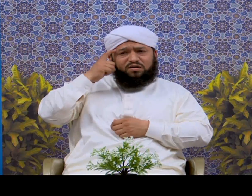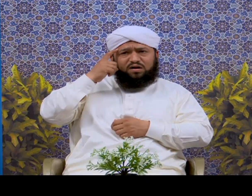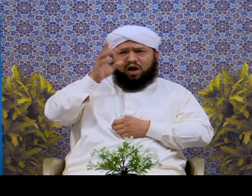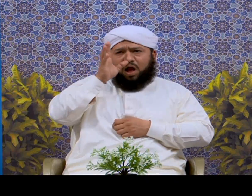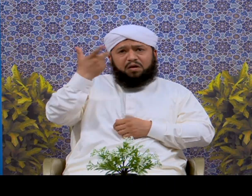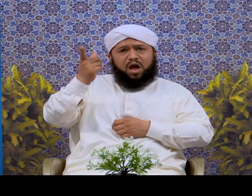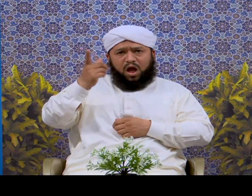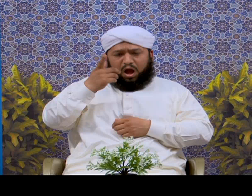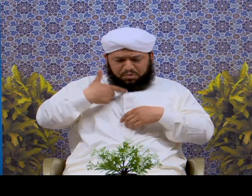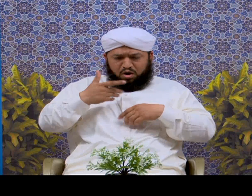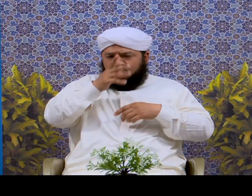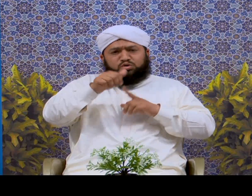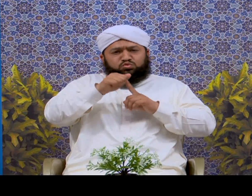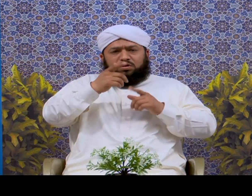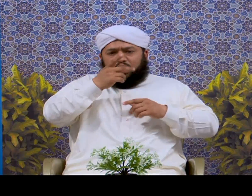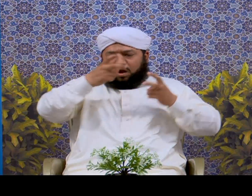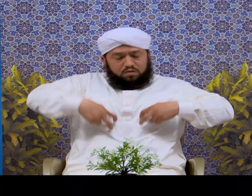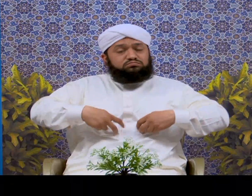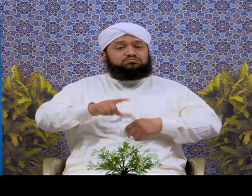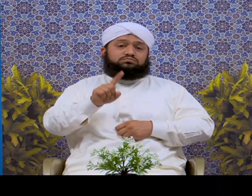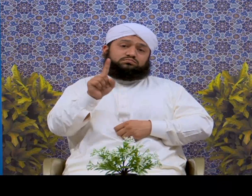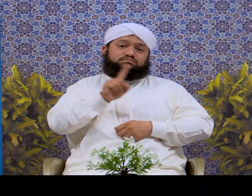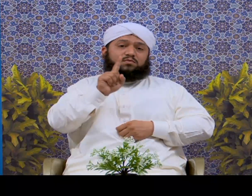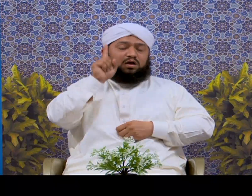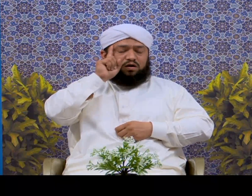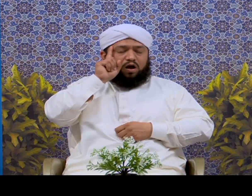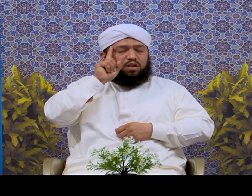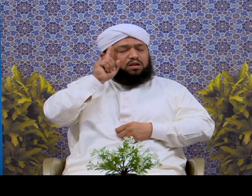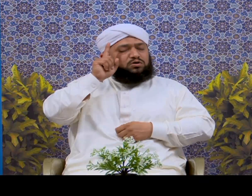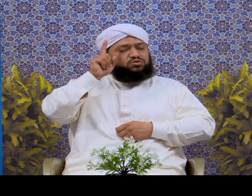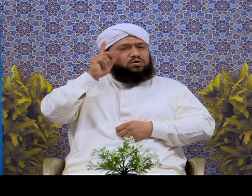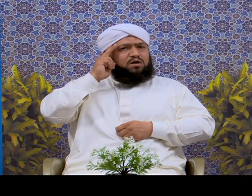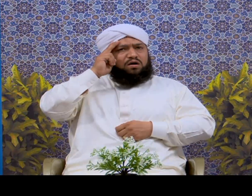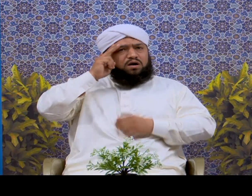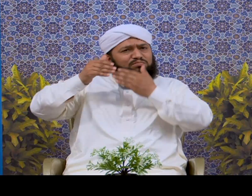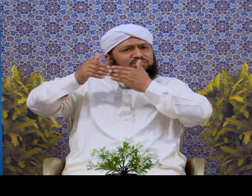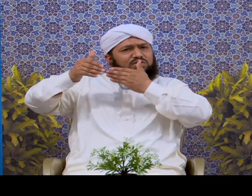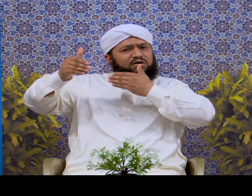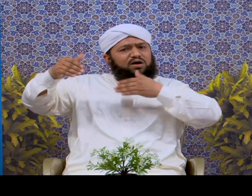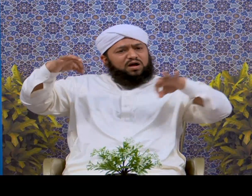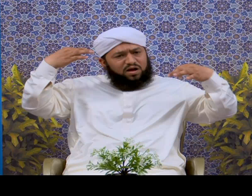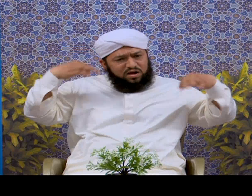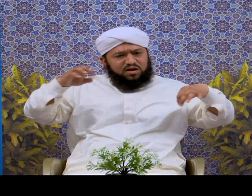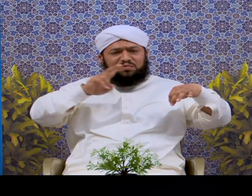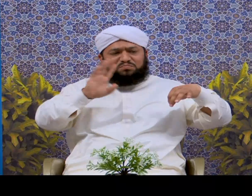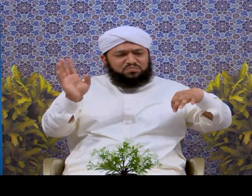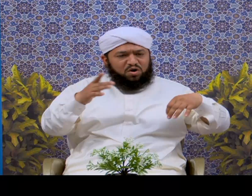ضرورت اپنا کھلا ہوا سطر بھی نہ دیکھیے۔ اللہ پاک کی یاد سے غافل کرنے والے کھیل تماشے نہ دیکھیے،